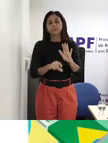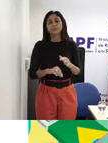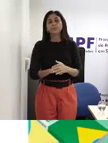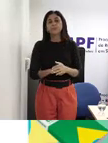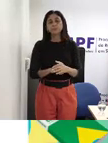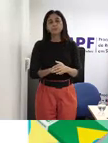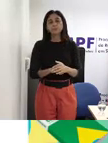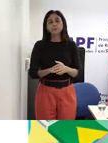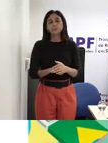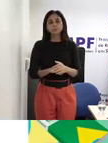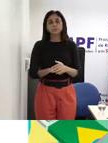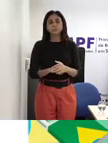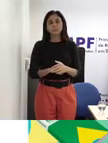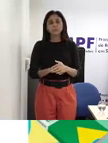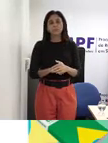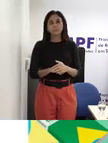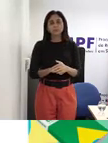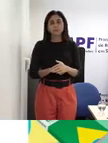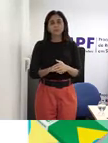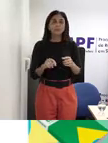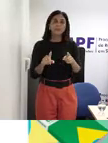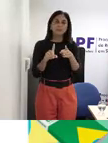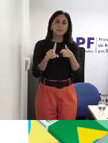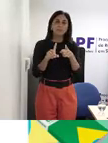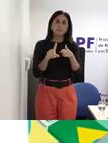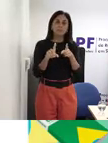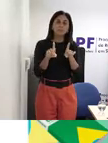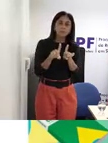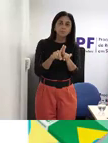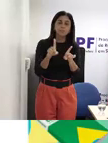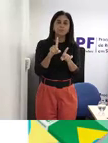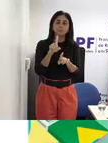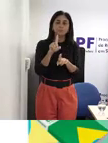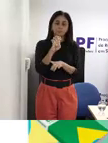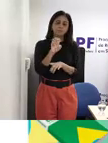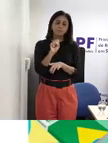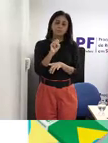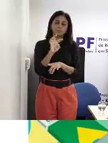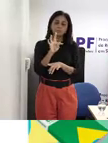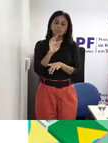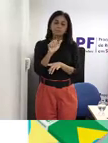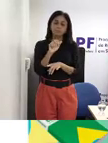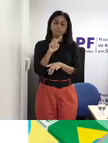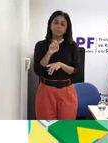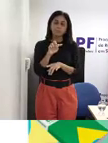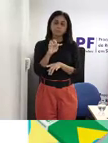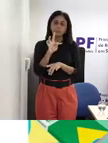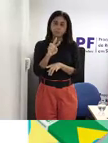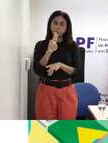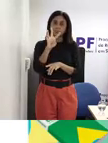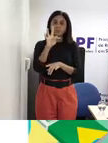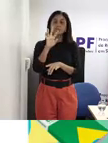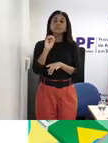leis ordinárias O Código Penal o Estatuto da Criança do adolescente que traz toda essa incriminação inclusive toda essa macro